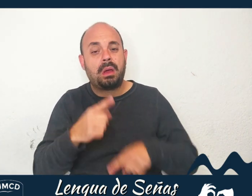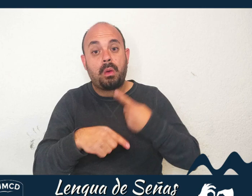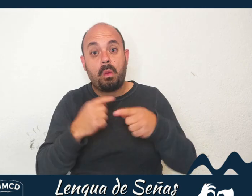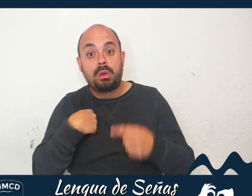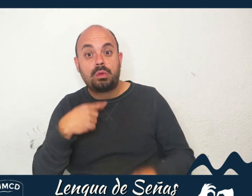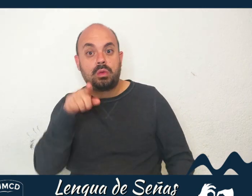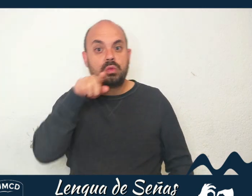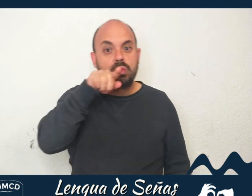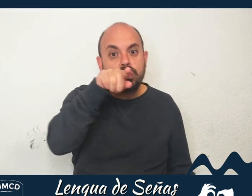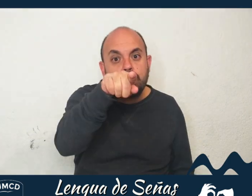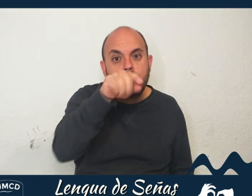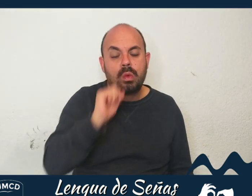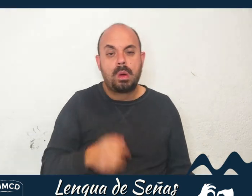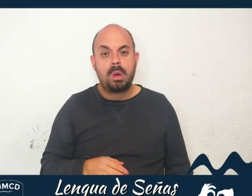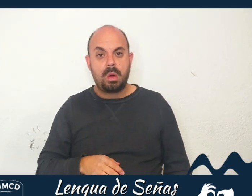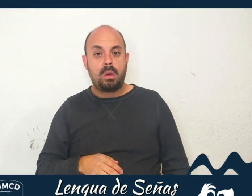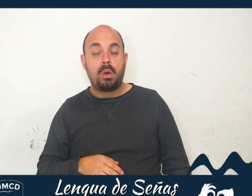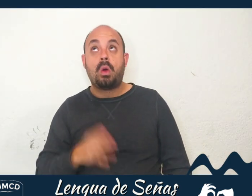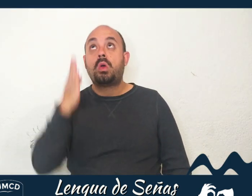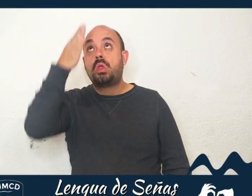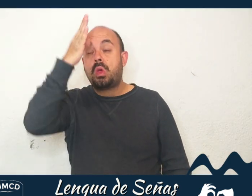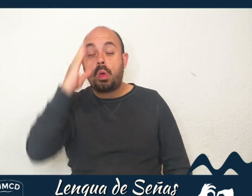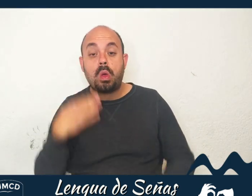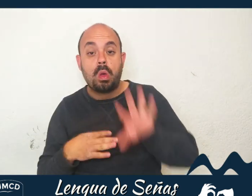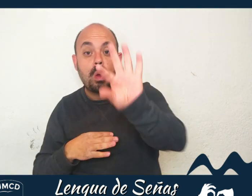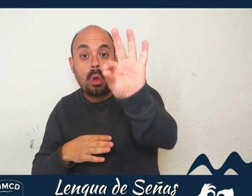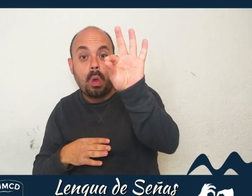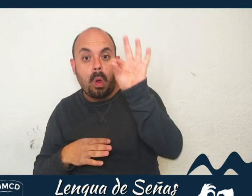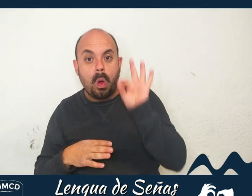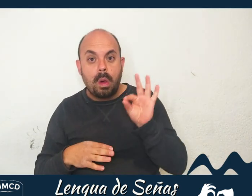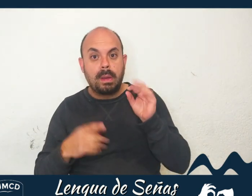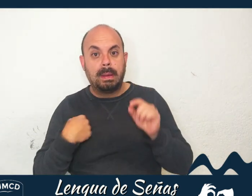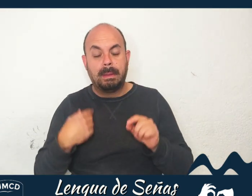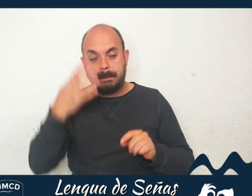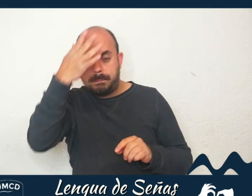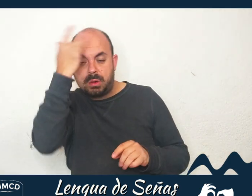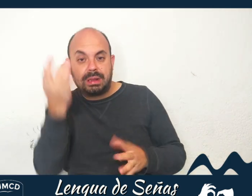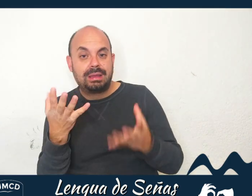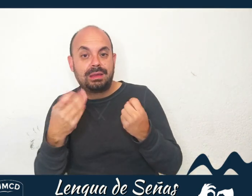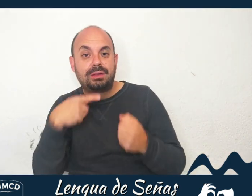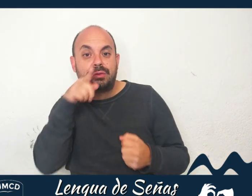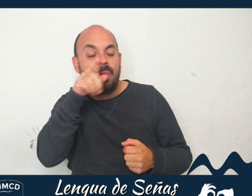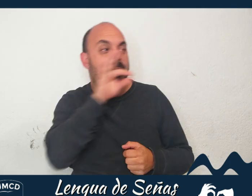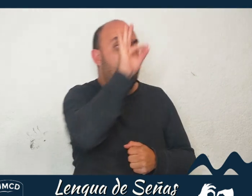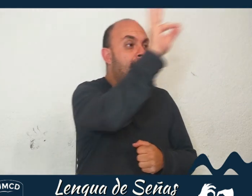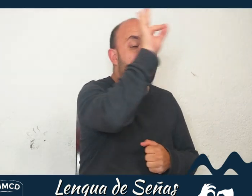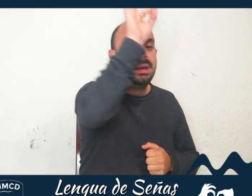que Dios puede poner a una sola persona para llevar el evangelio.